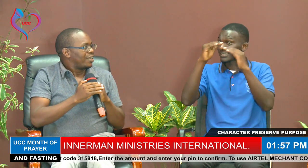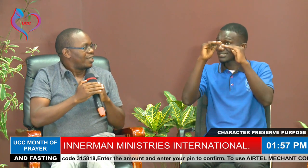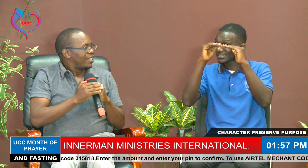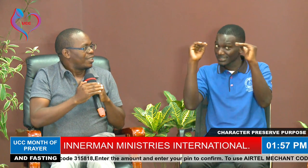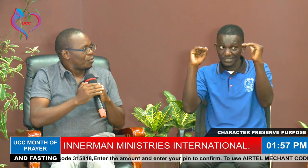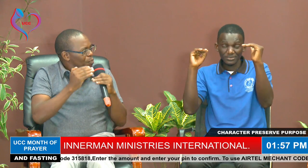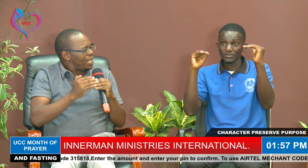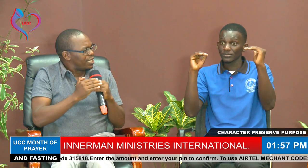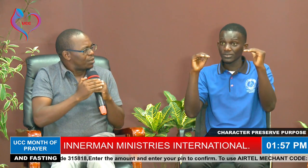mu mbere nzibu